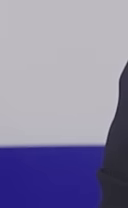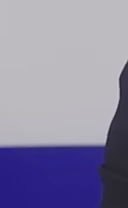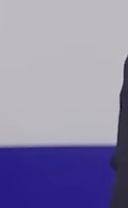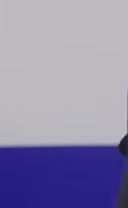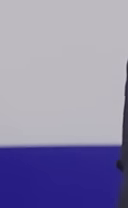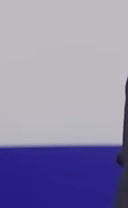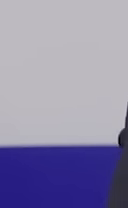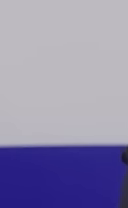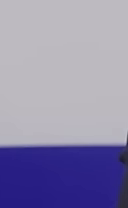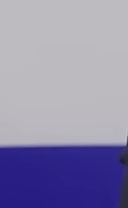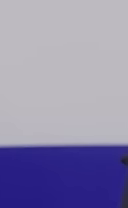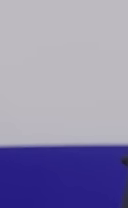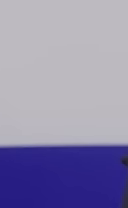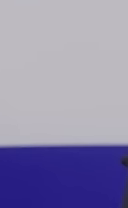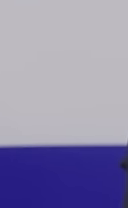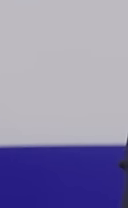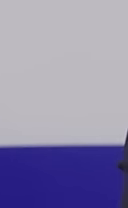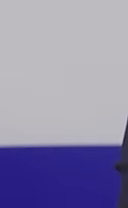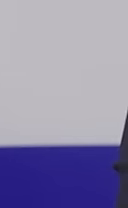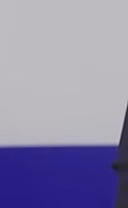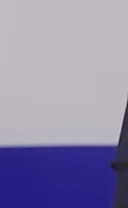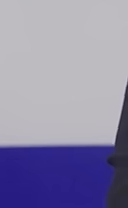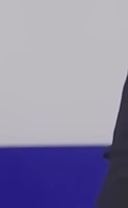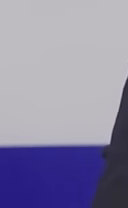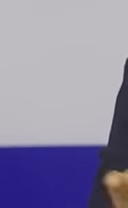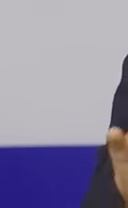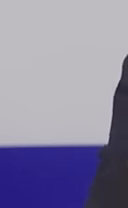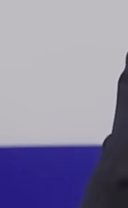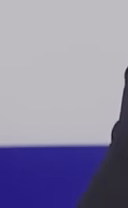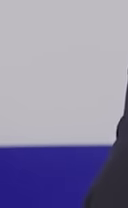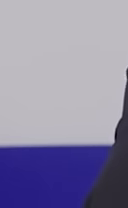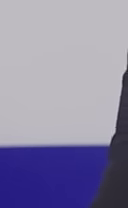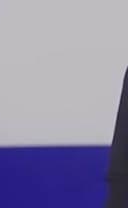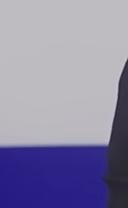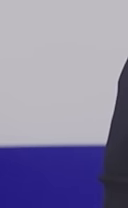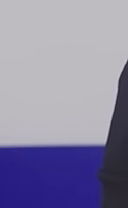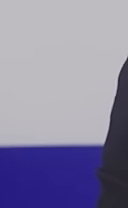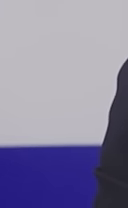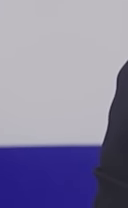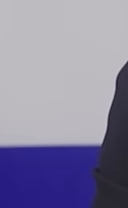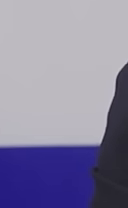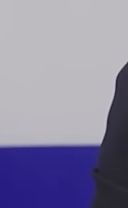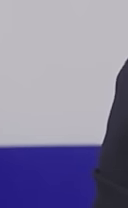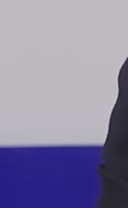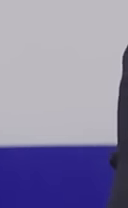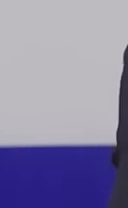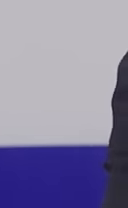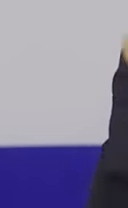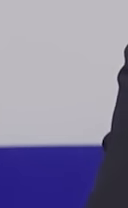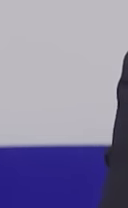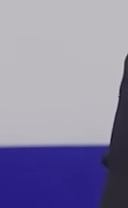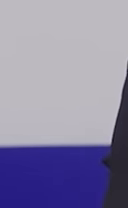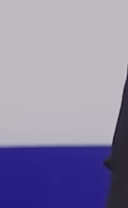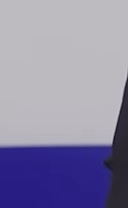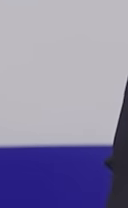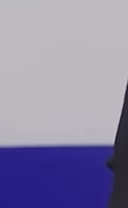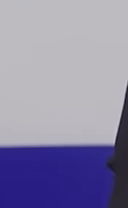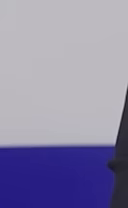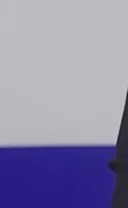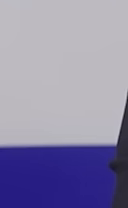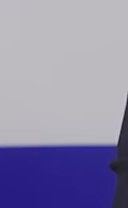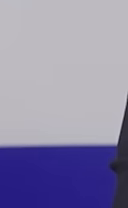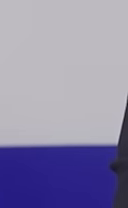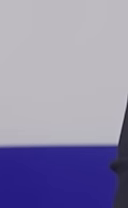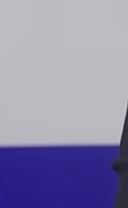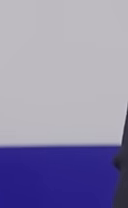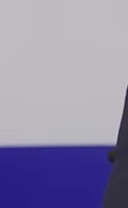먹고 사는 문제를 해결하지 못하다 보니 또 먹고 사는 문제의 근원의